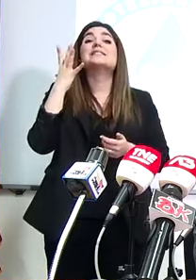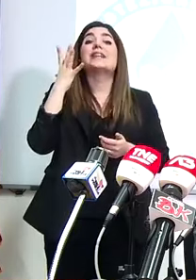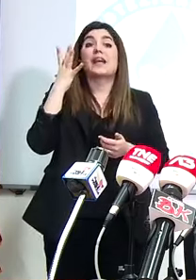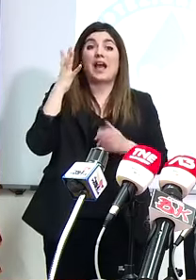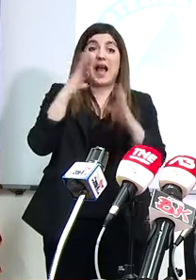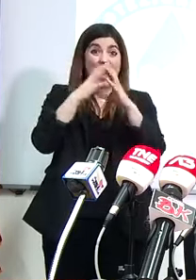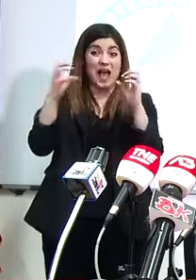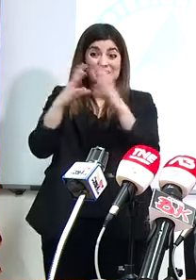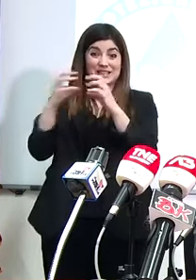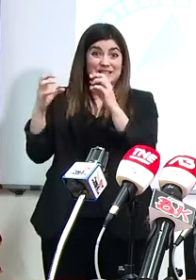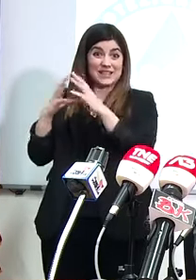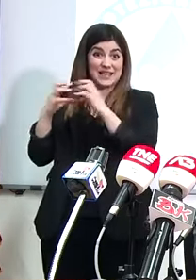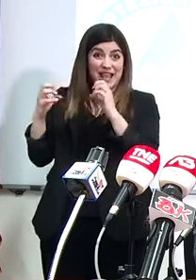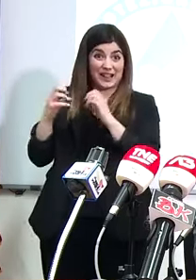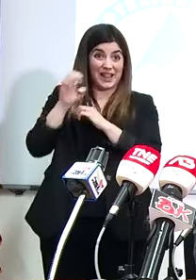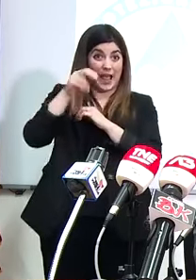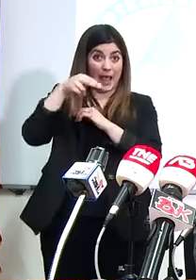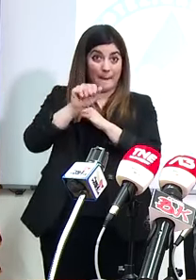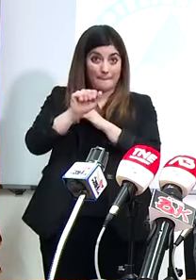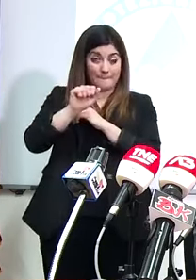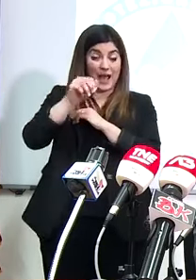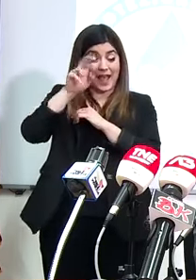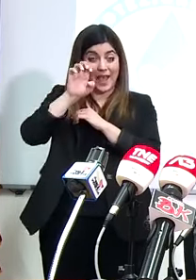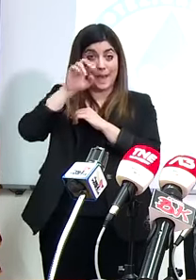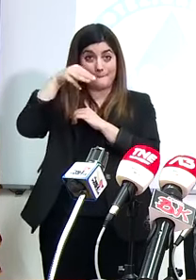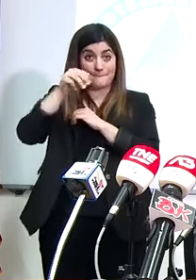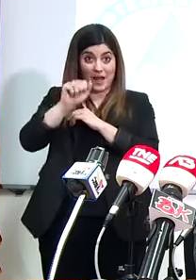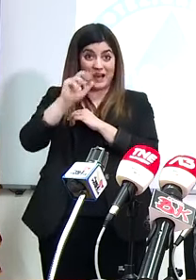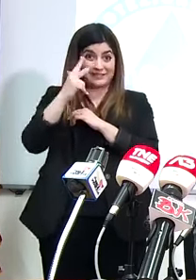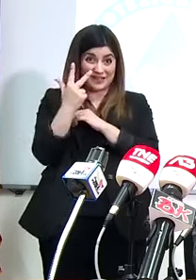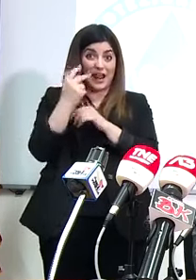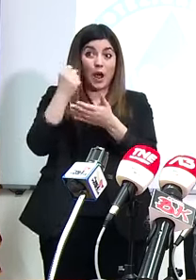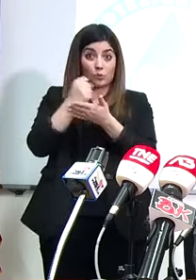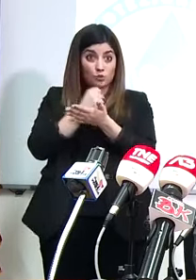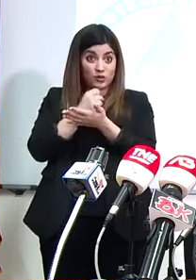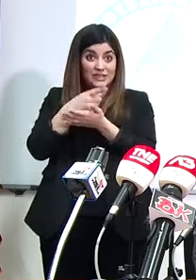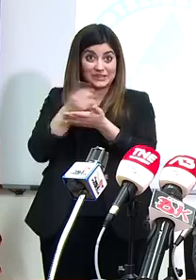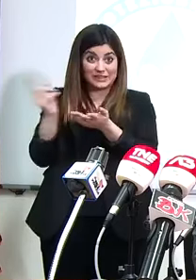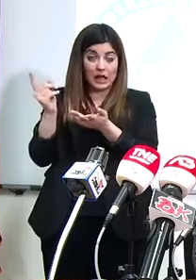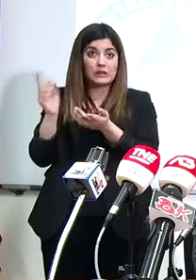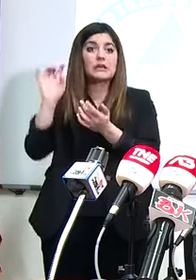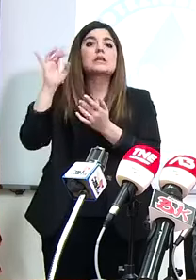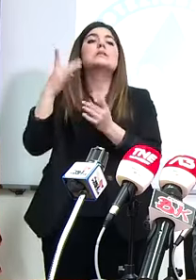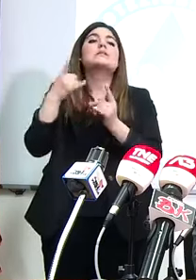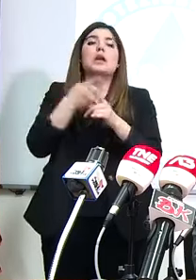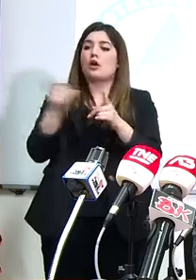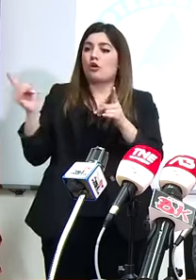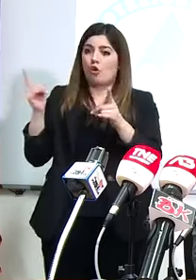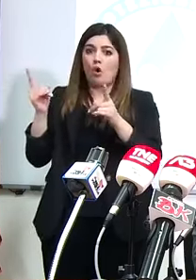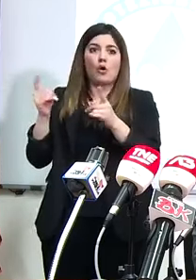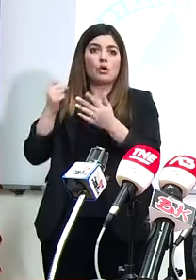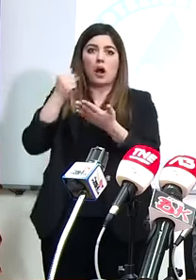autorizzate ma avessero detto guardate fuori dal contratto europeo sono tutti delinquenti punto era finita lì